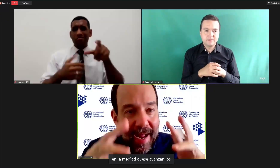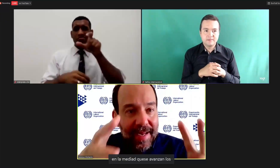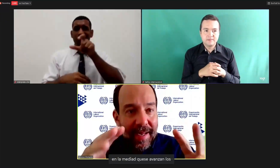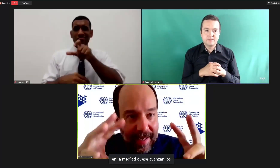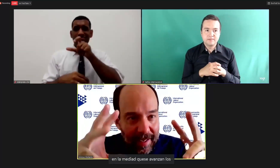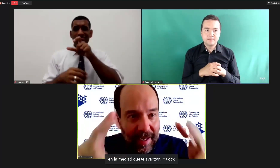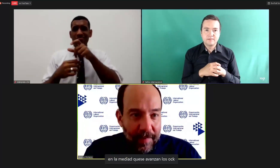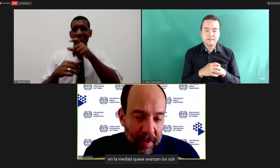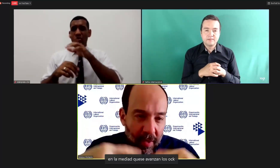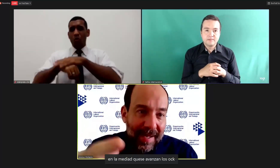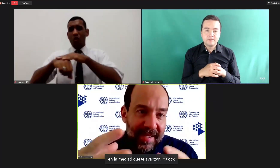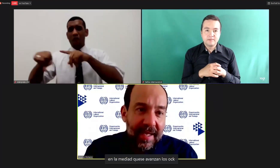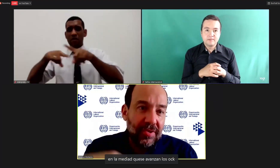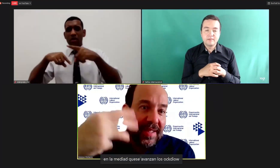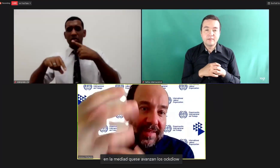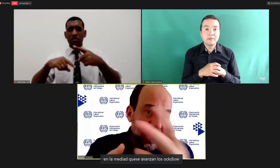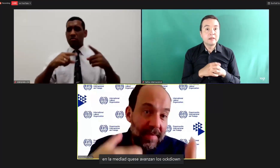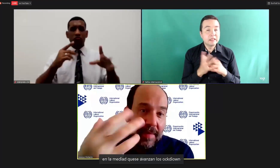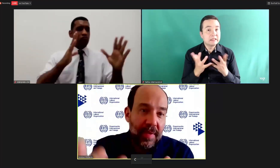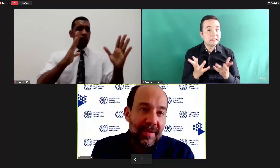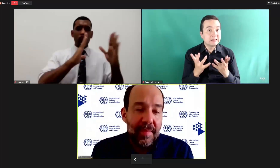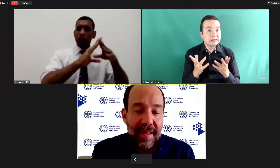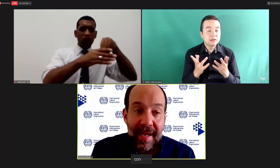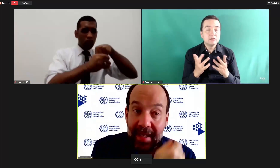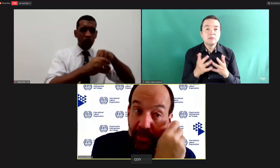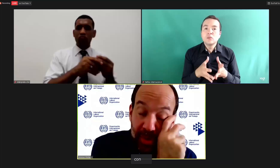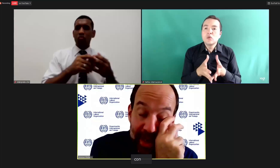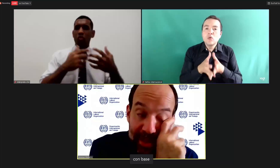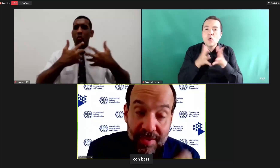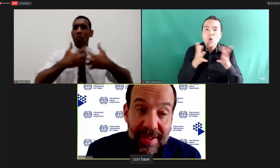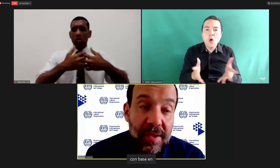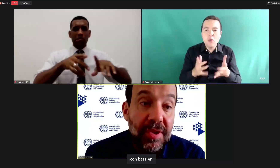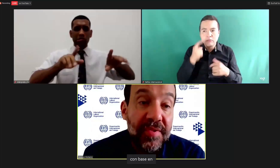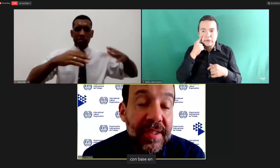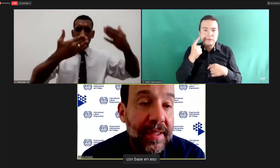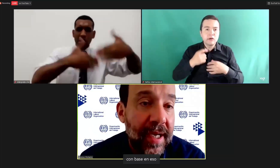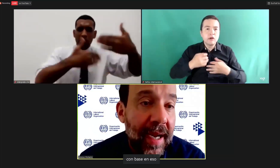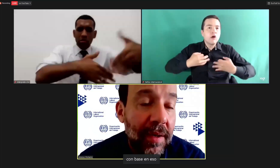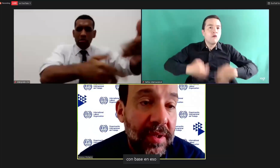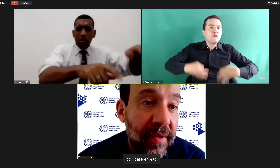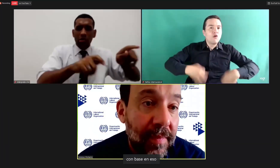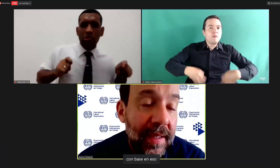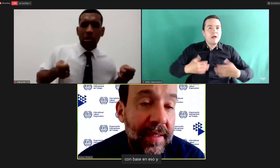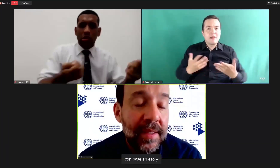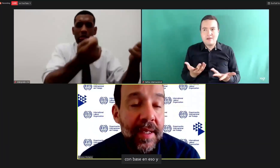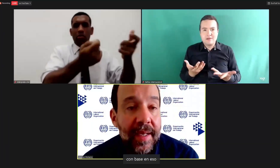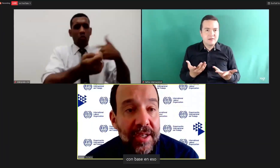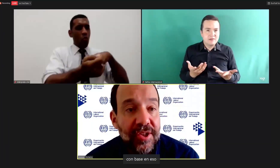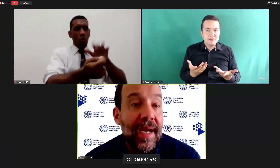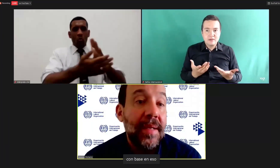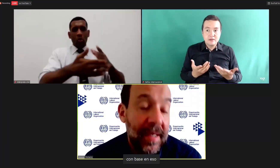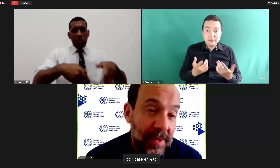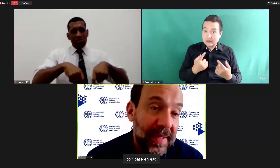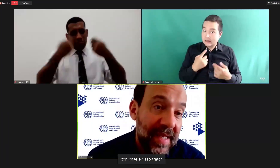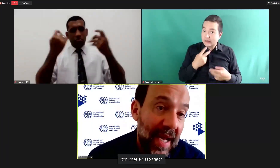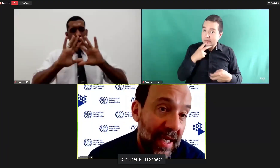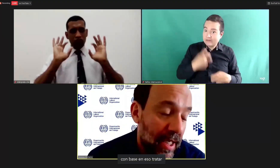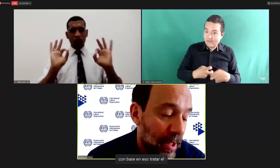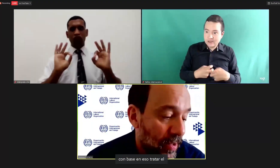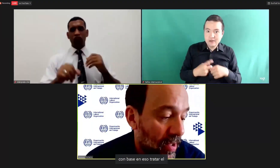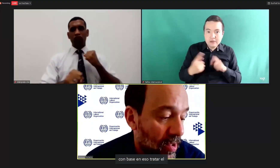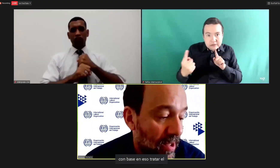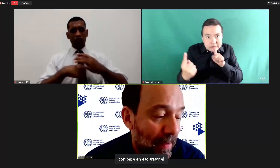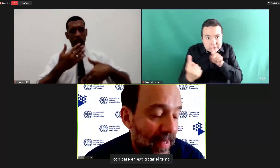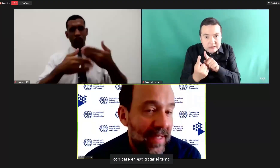y con base a eso tratar también el problema de informalidad, que en muchos casos hace muy difícil llegar a los informales y llegar en